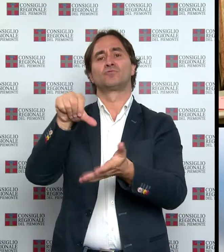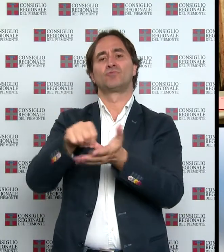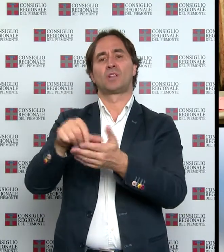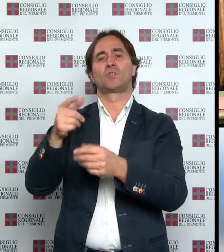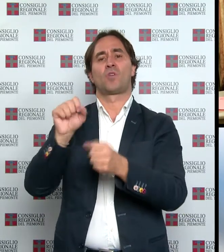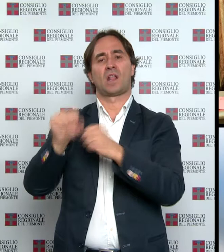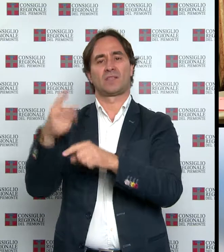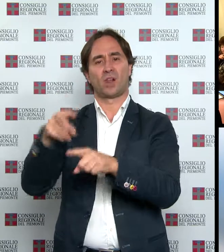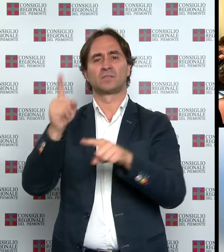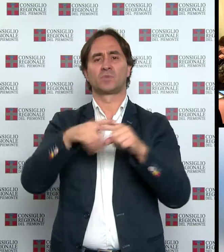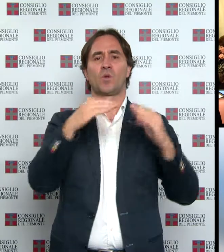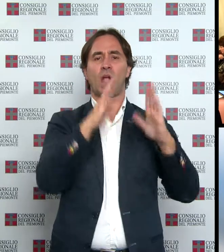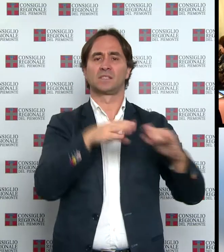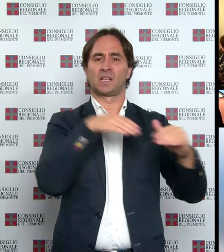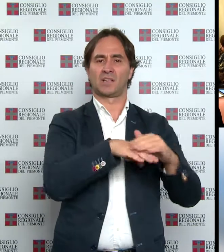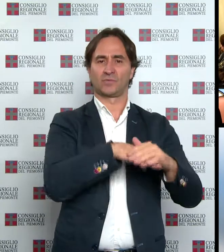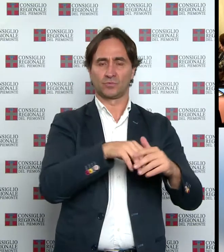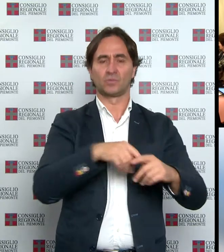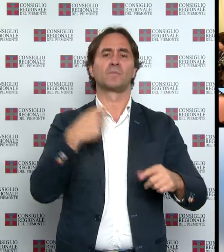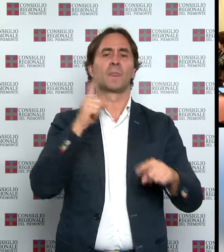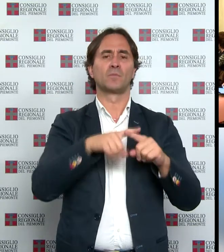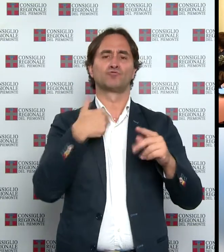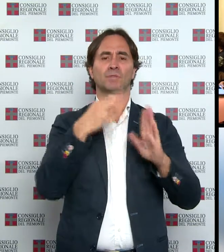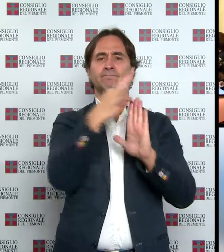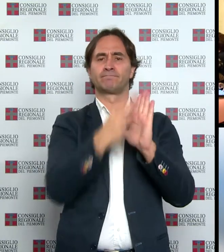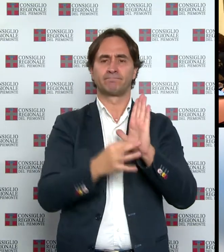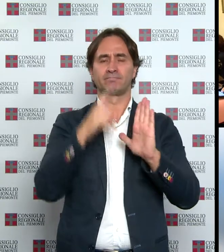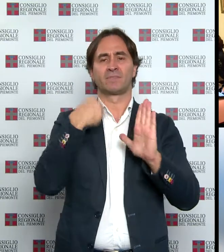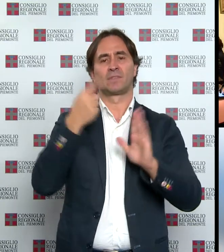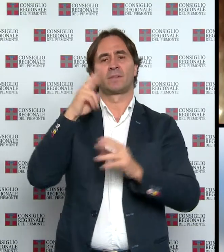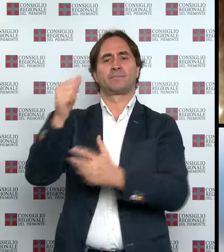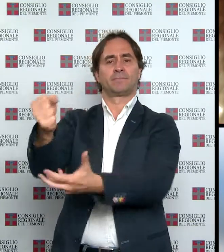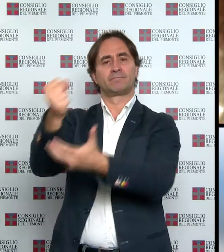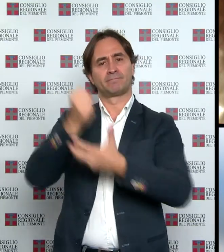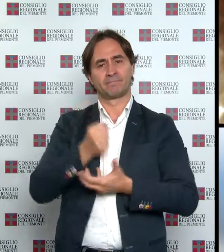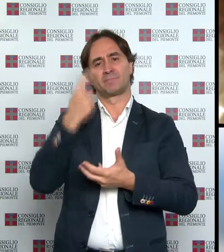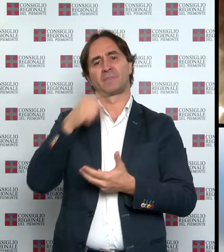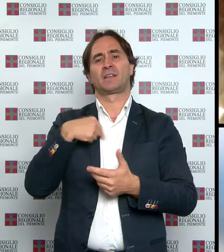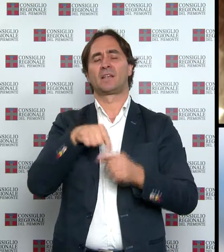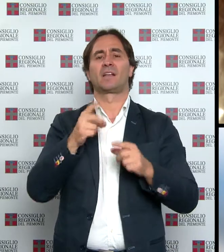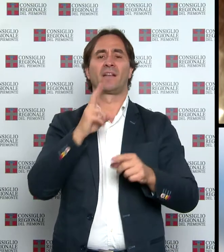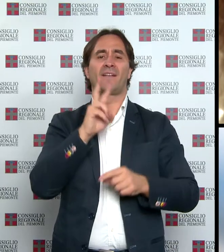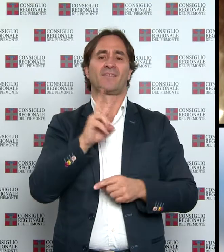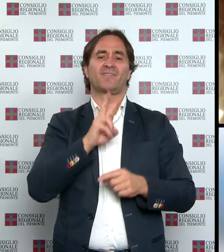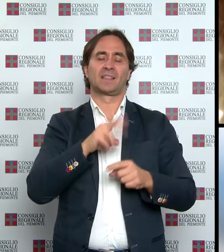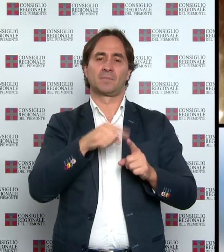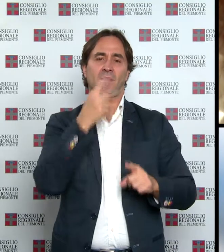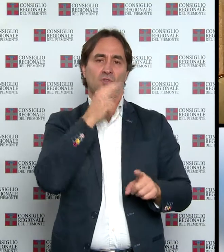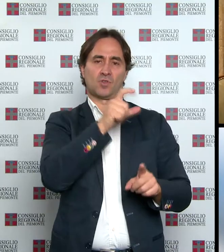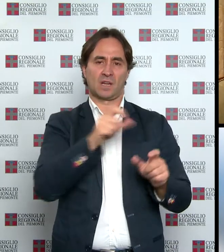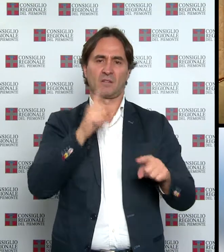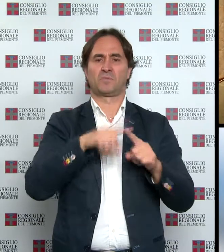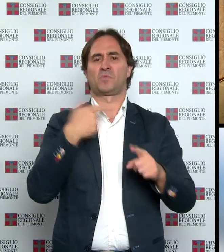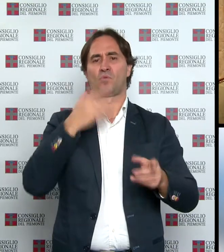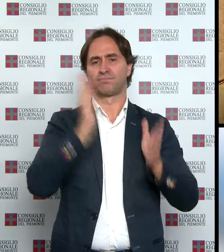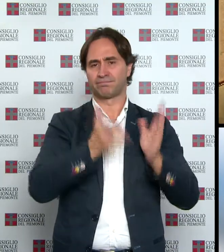e l'ampliamento dei criteri per accedere al fondo di solidarietà per il patrocinio legale alle donne vittime di violenza e di maltrattamenti.